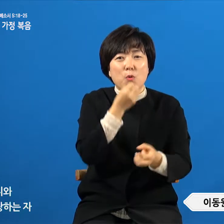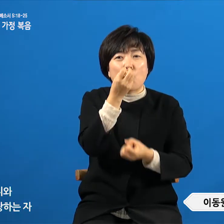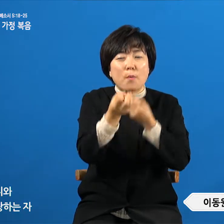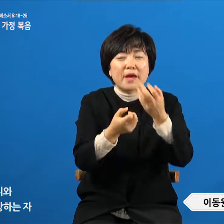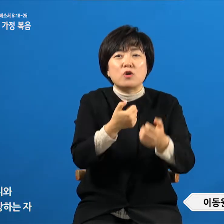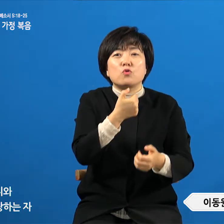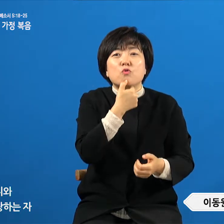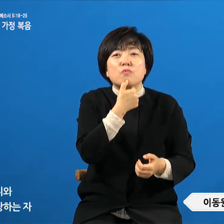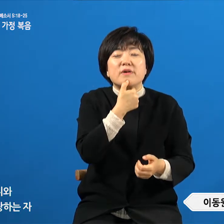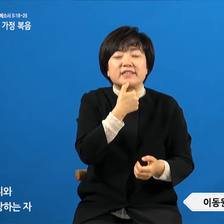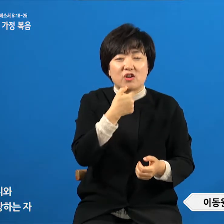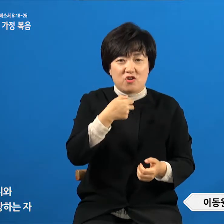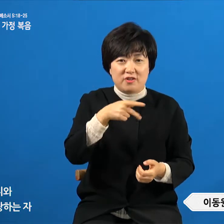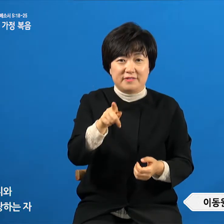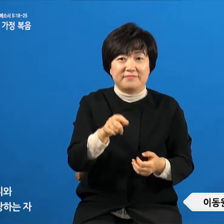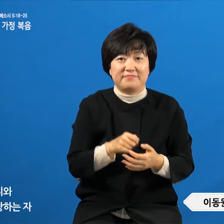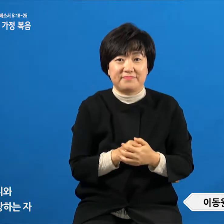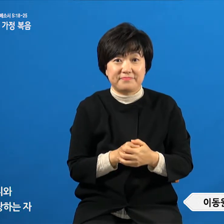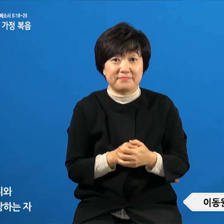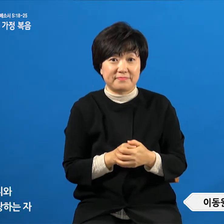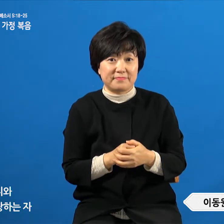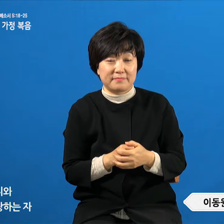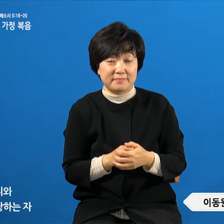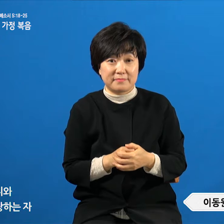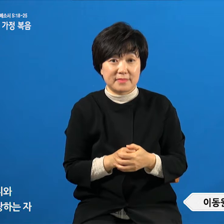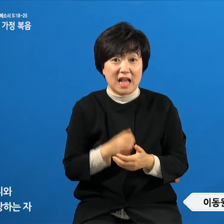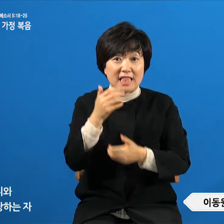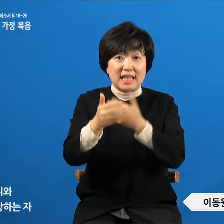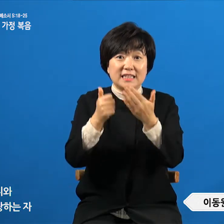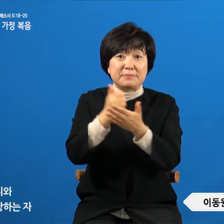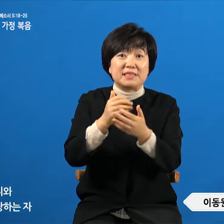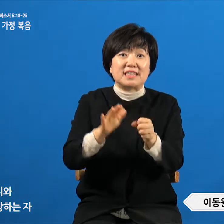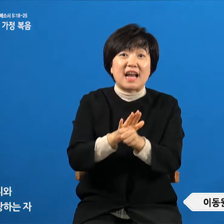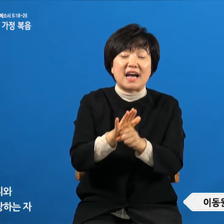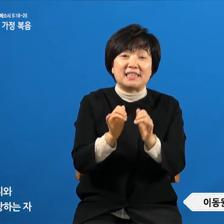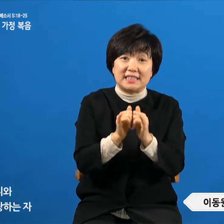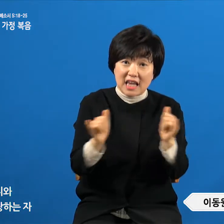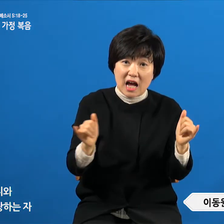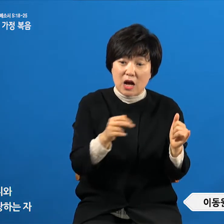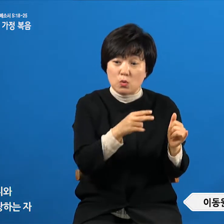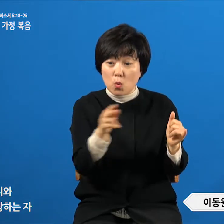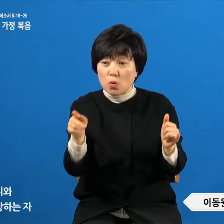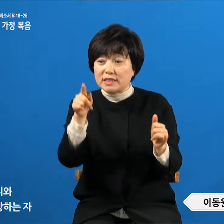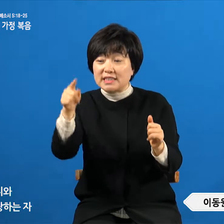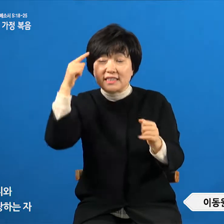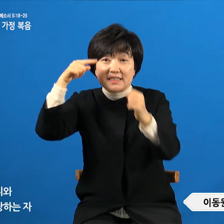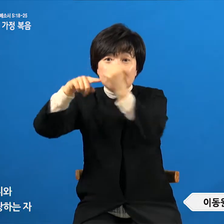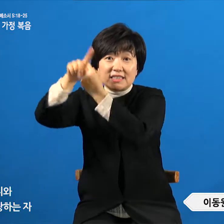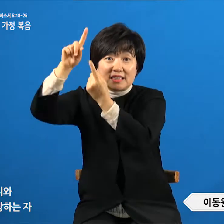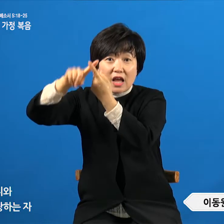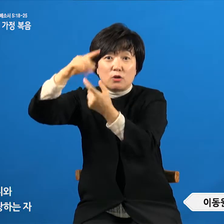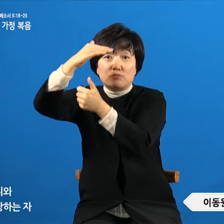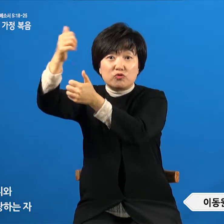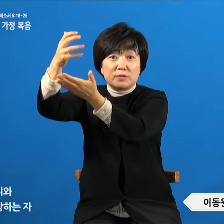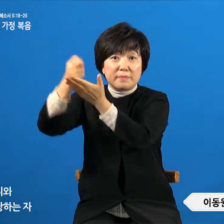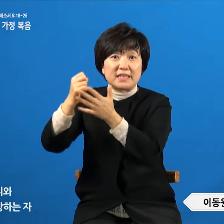8장 28절의 말씀을 같이 읽겠습니다. 시작. 하나님을 사랑하는 자, 곧 그 뜻대로 부르심을 입은